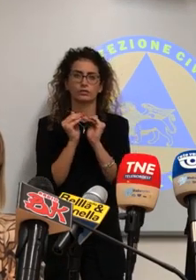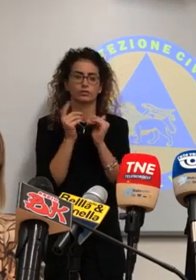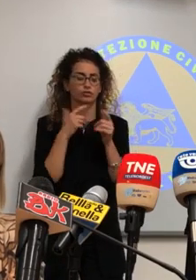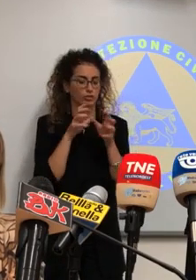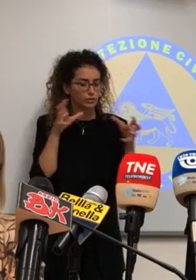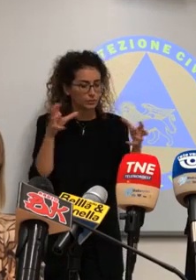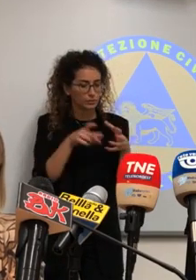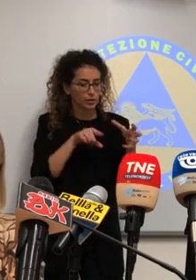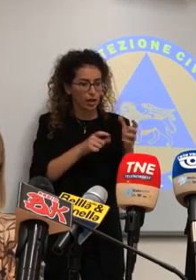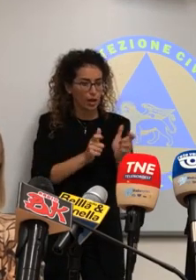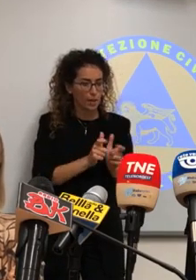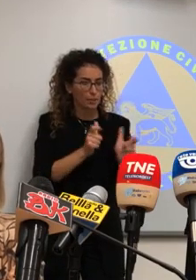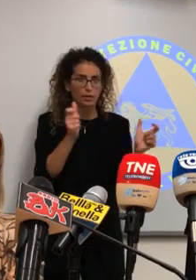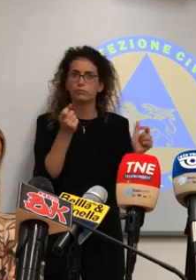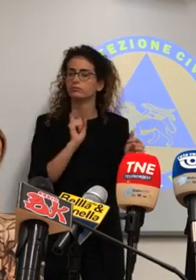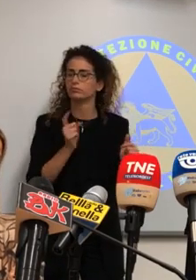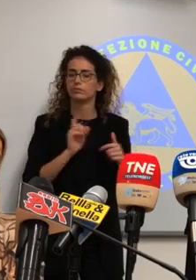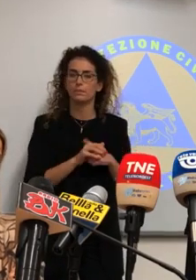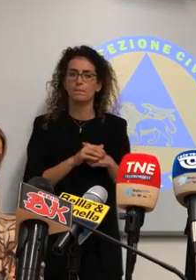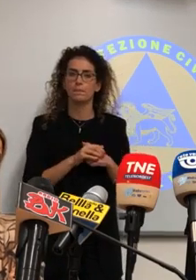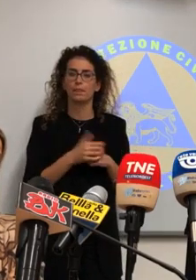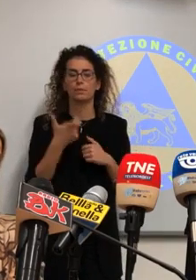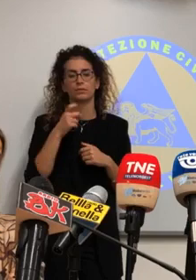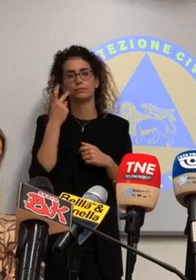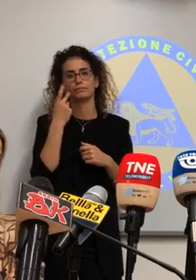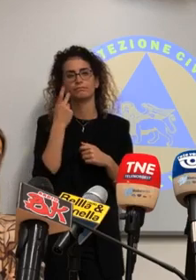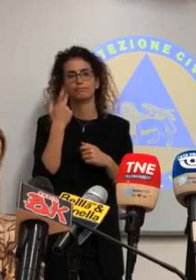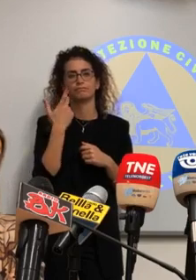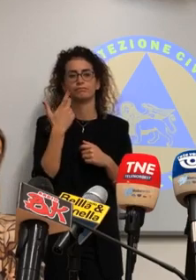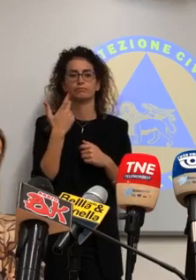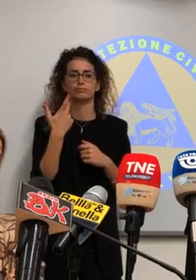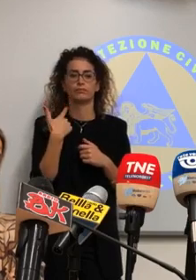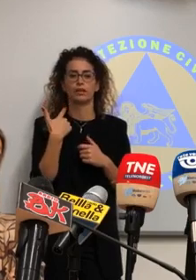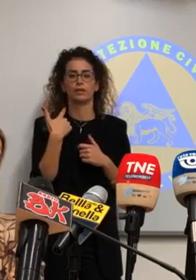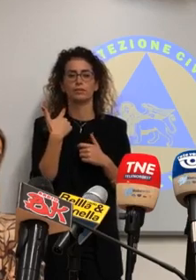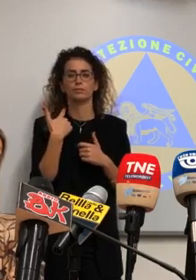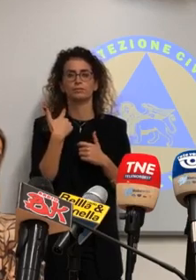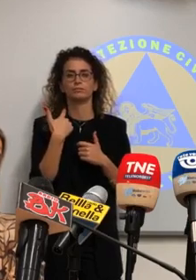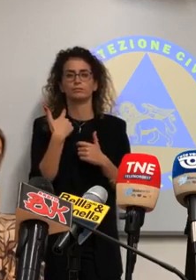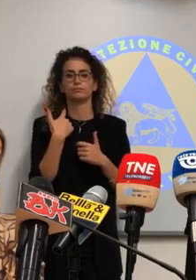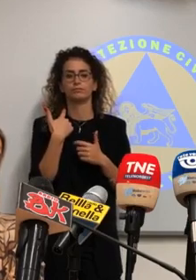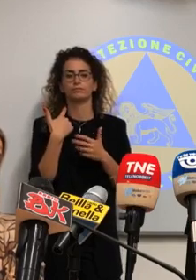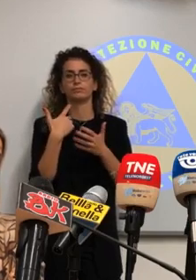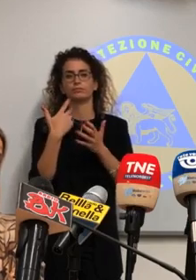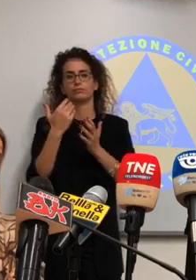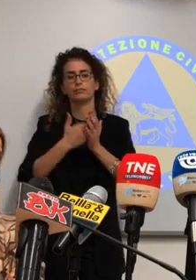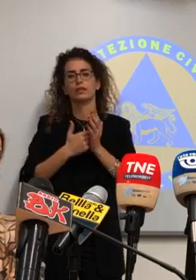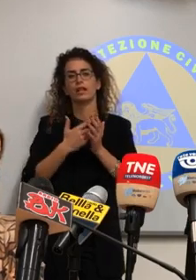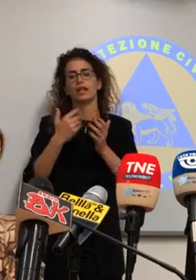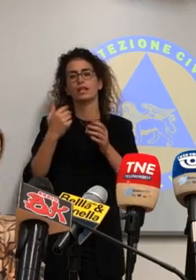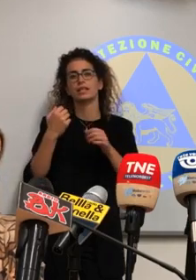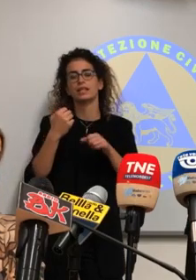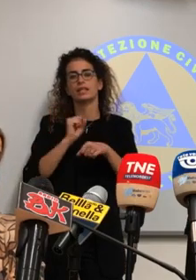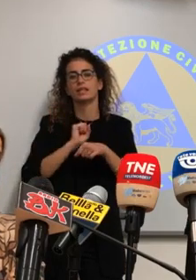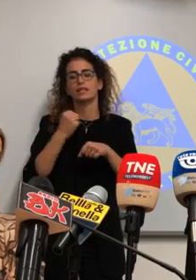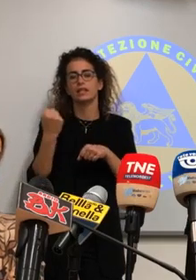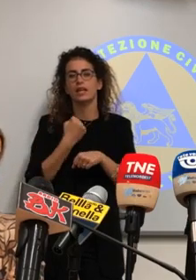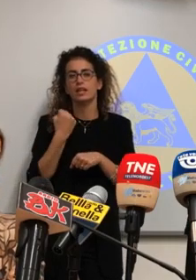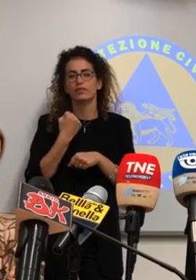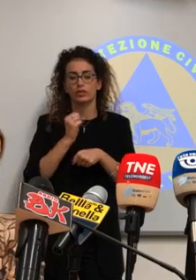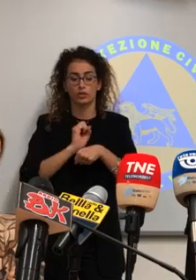un'area territoriale, perché se noi andiamo a vedere, tra l'altro nel report che il Servizio Epidemiologico Regionale ci fa